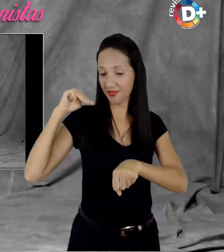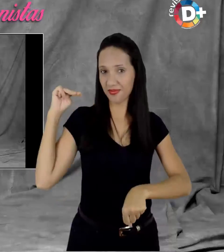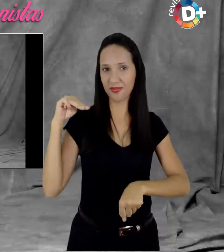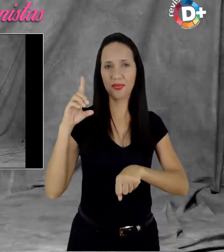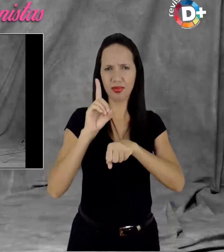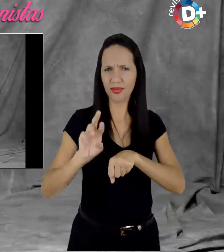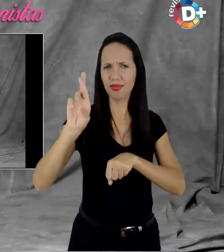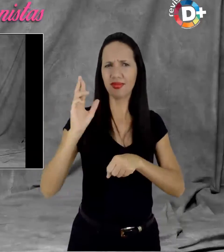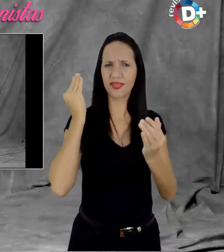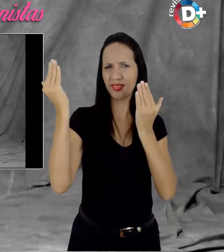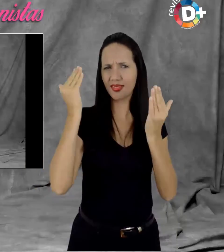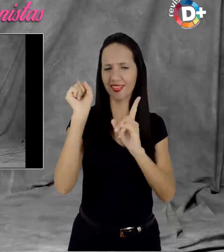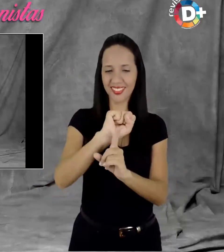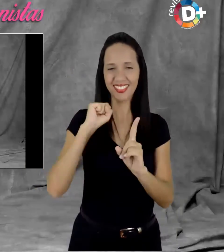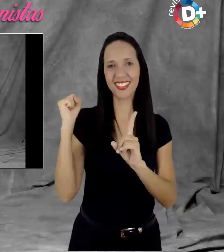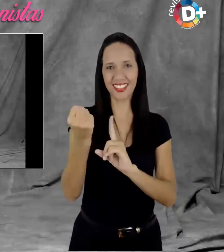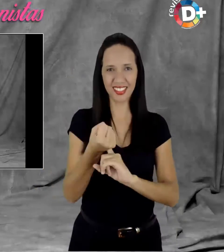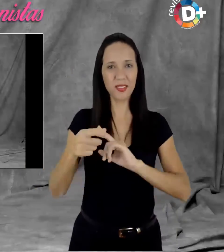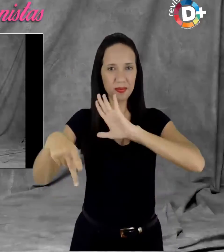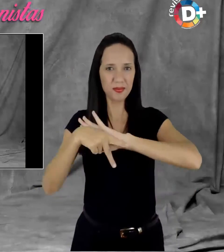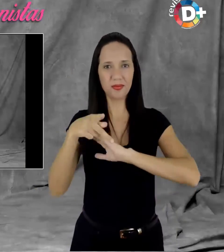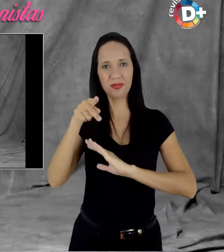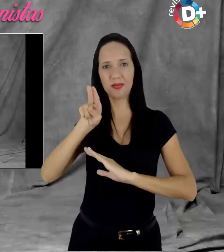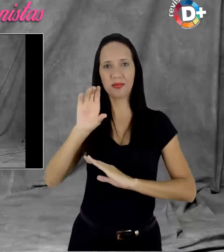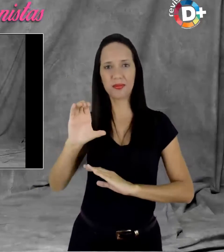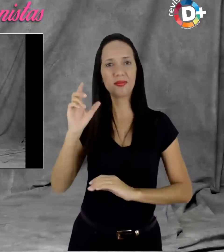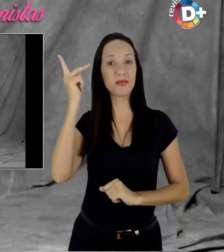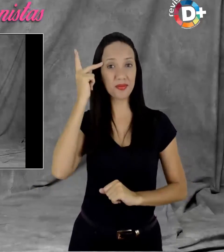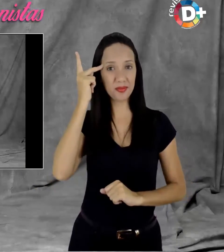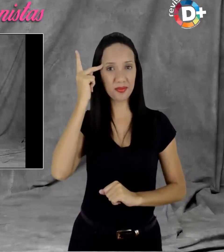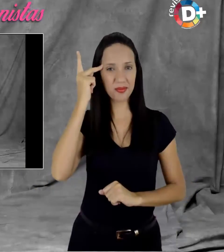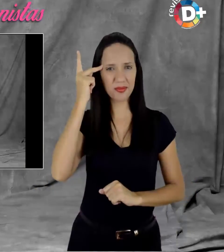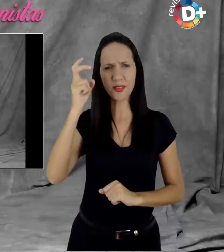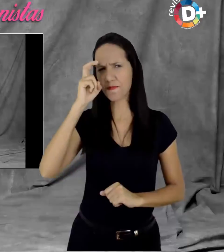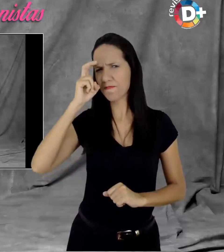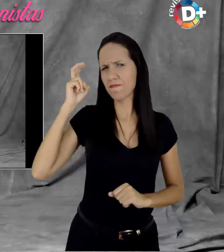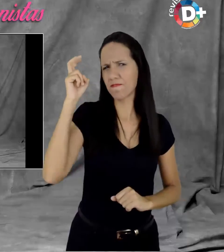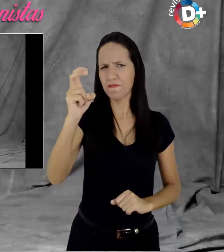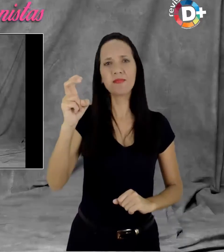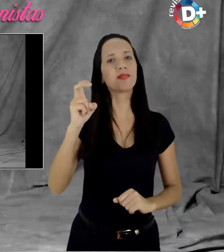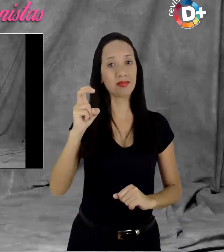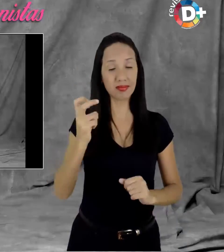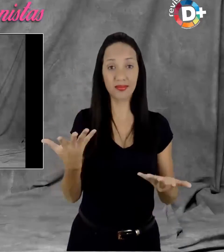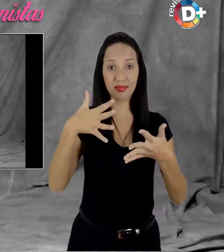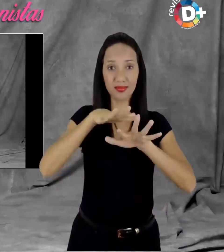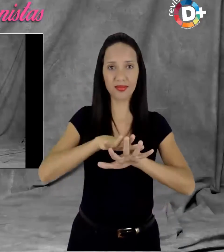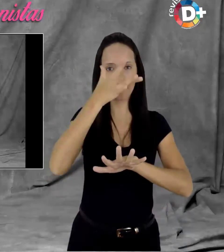Paulo, PUC-SP. É mestre e doutor em psicologia social pela mesma instituição